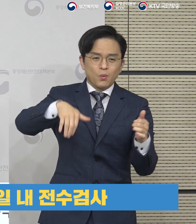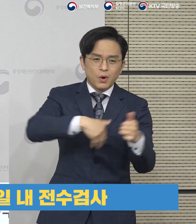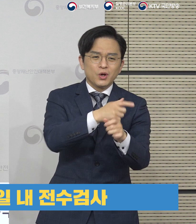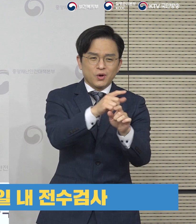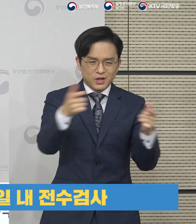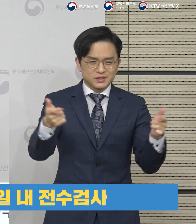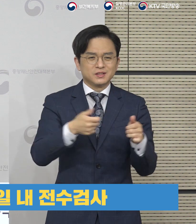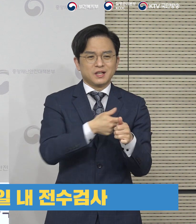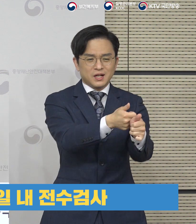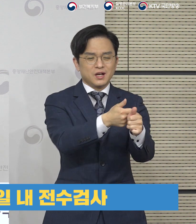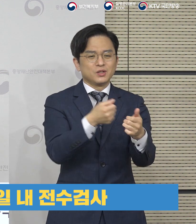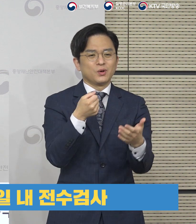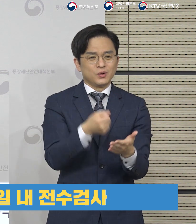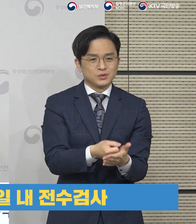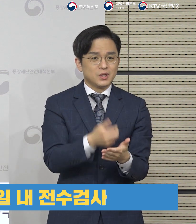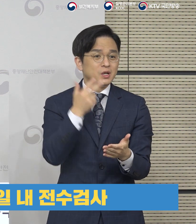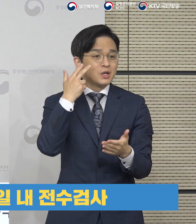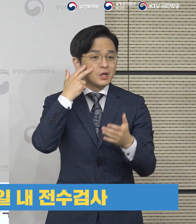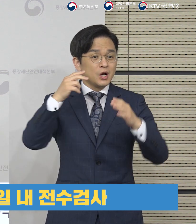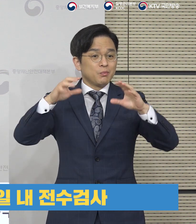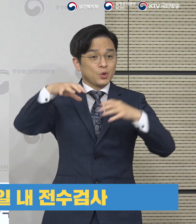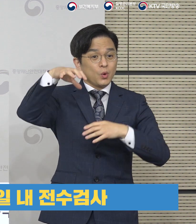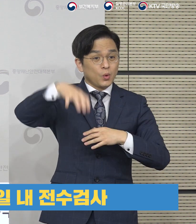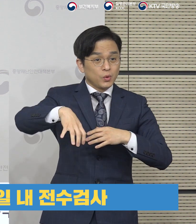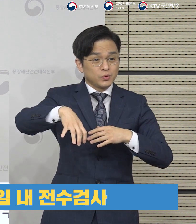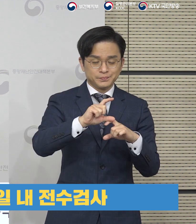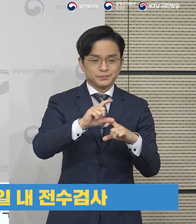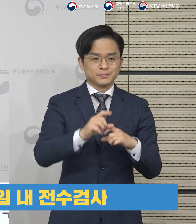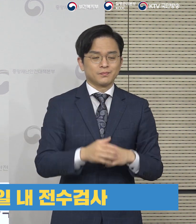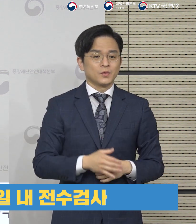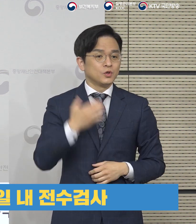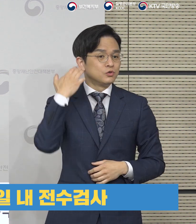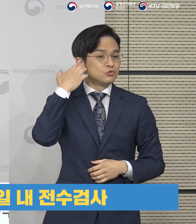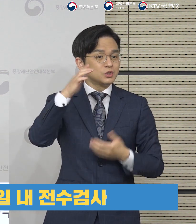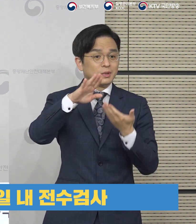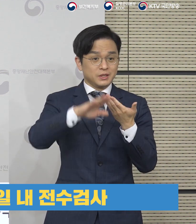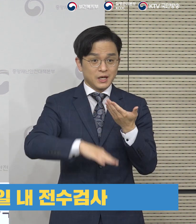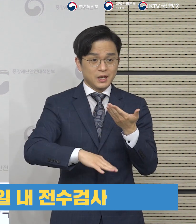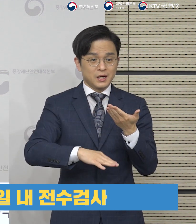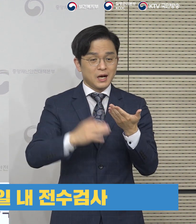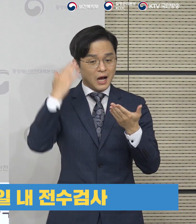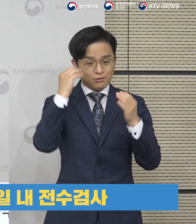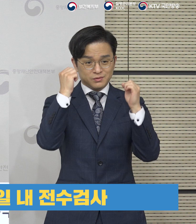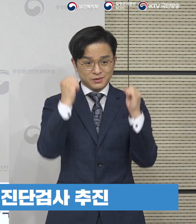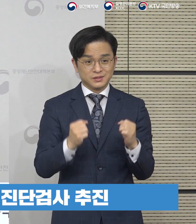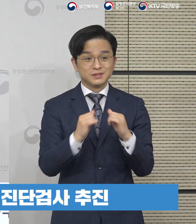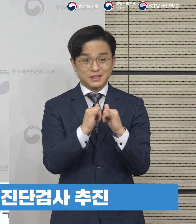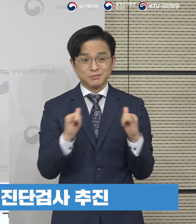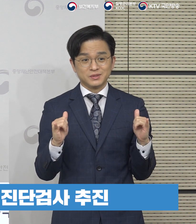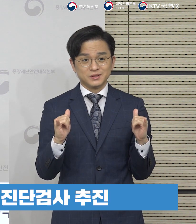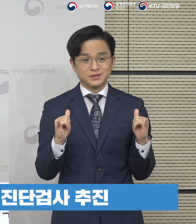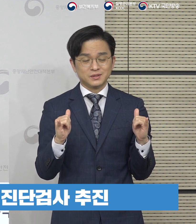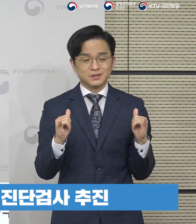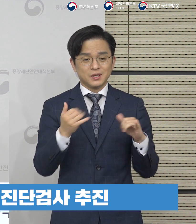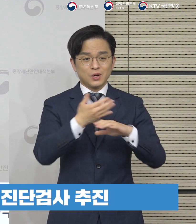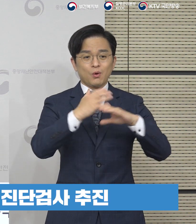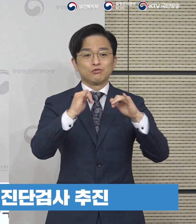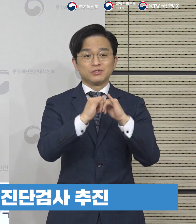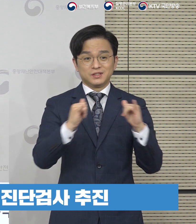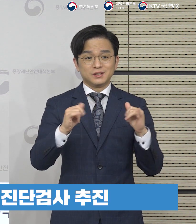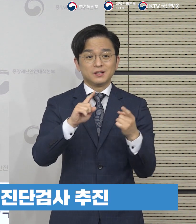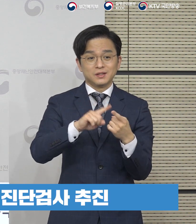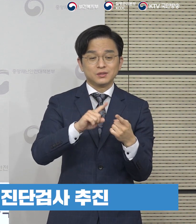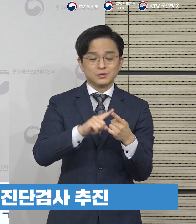등을 종합적으로 고려하여 정하고 있습니다. 더불어 단기 체류 외국인에 대해서도 유럽과